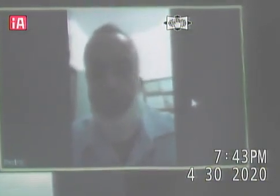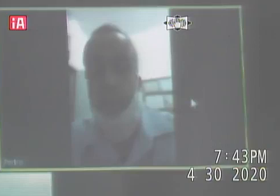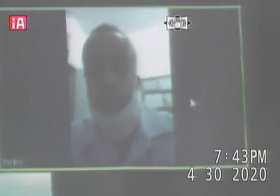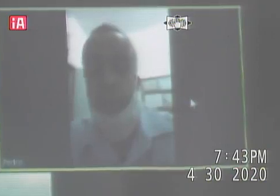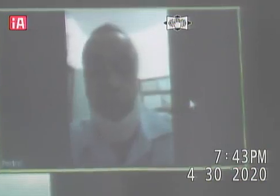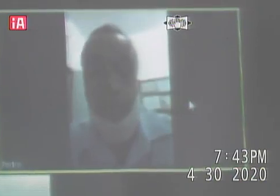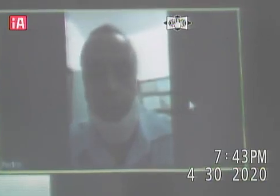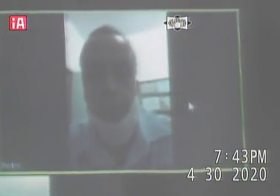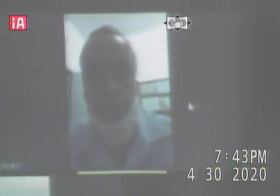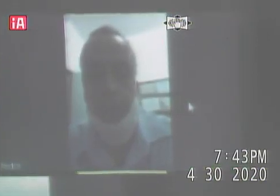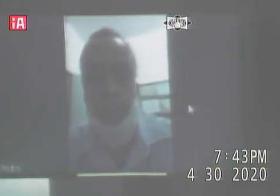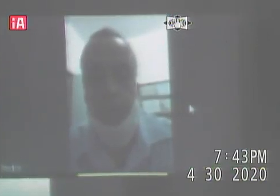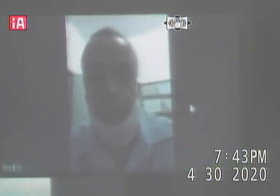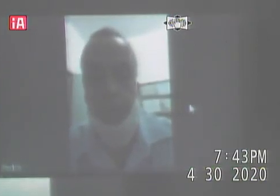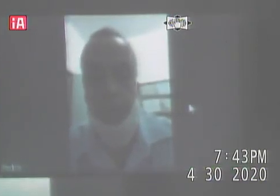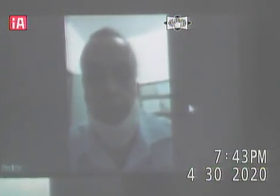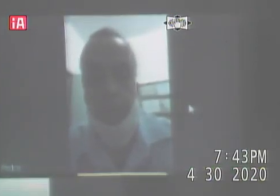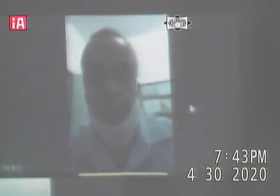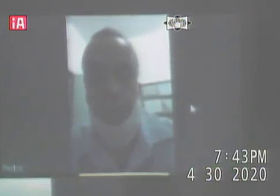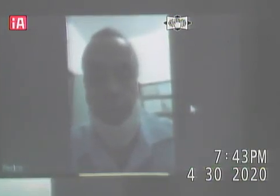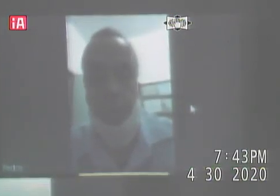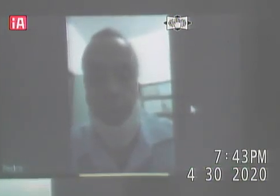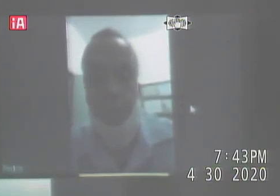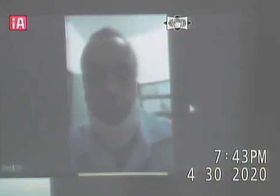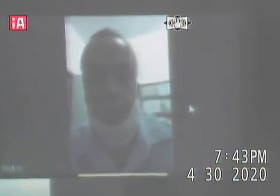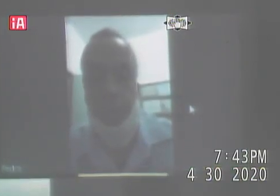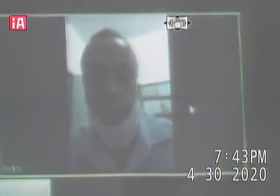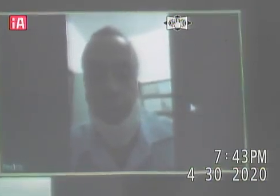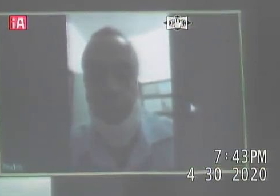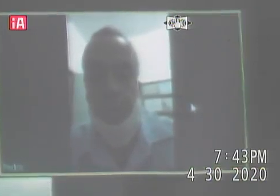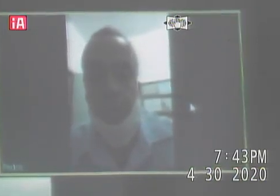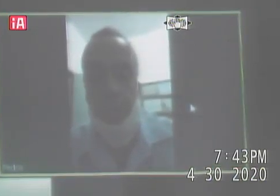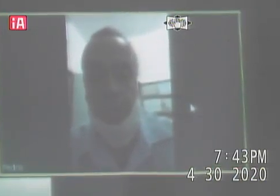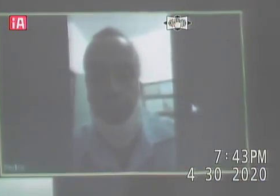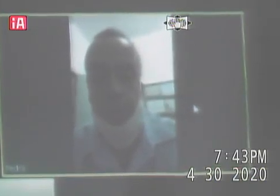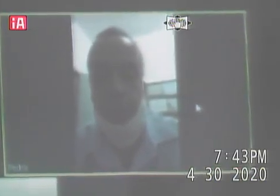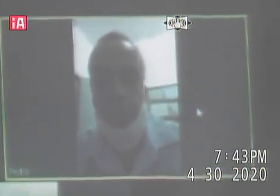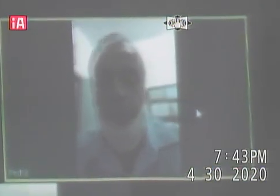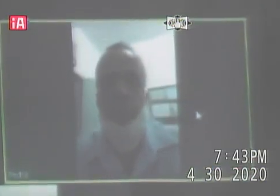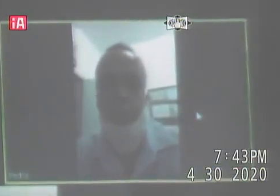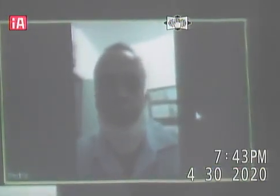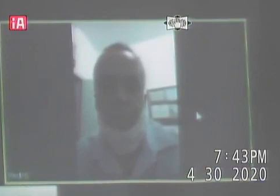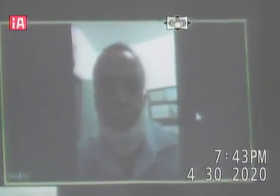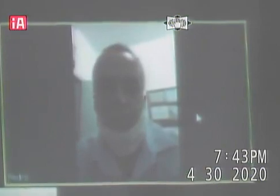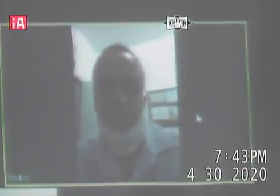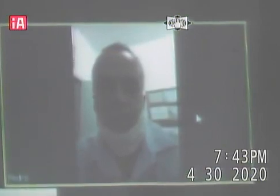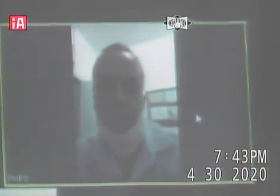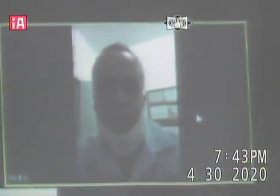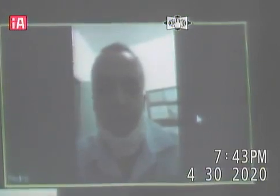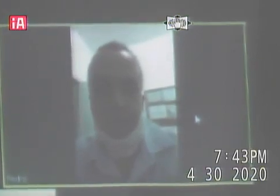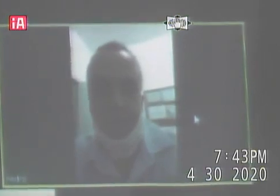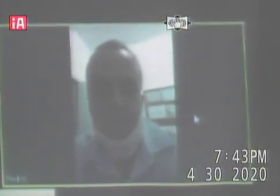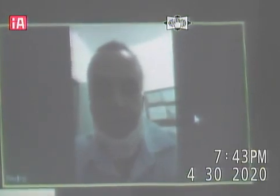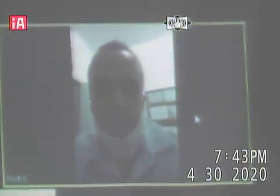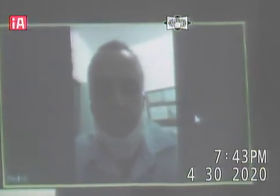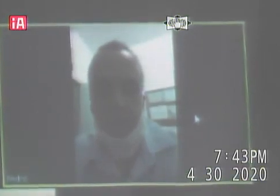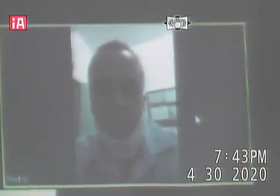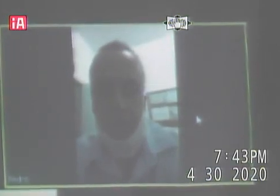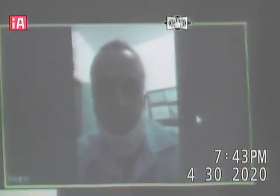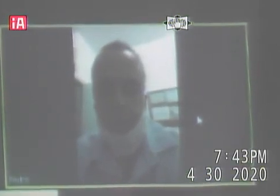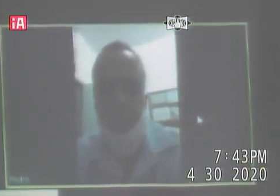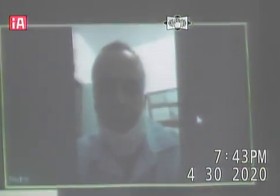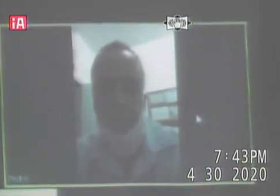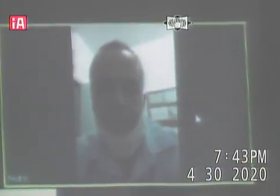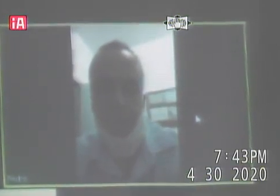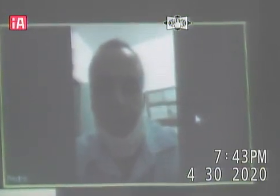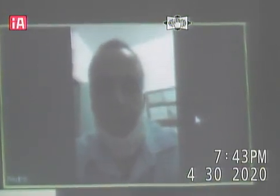nós, mas como para todos os valencianos. É nesse ângulo que eu vejo ele quebrando. É nesse ângulo que eu